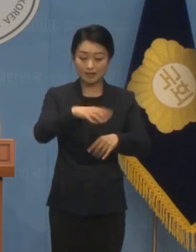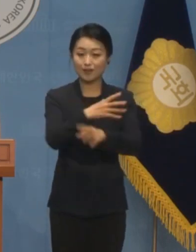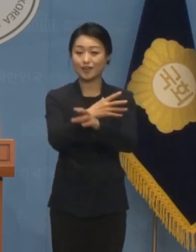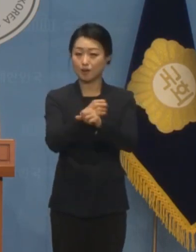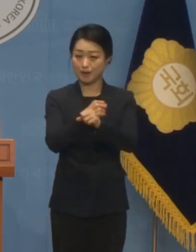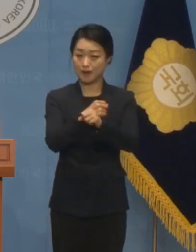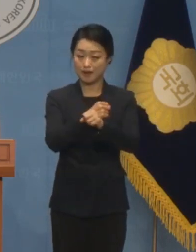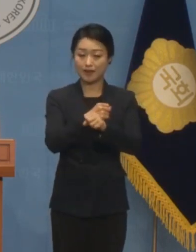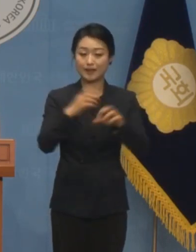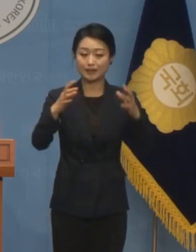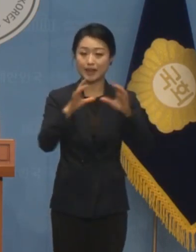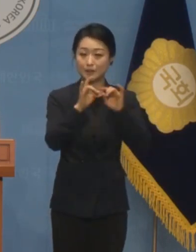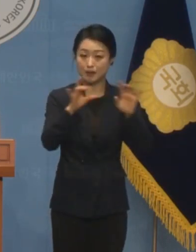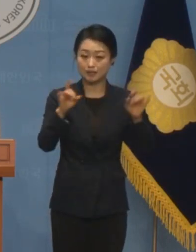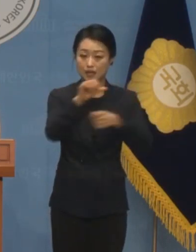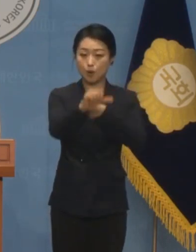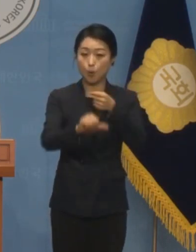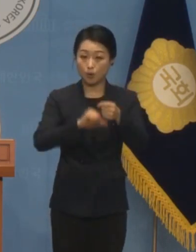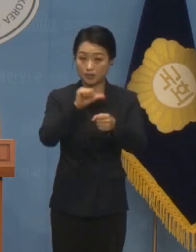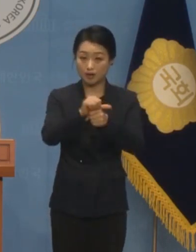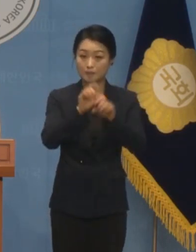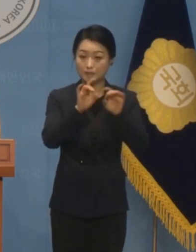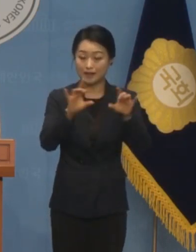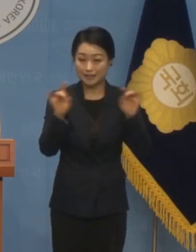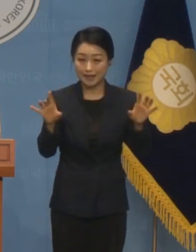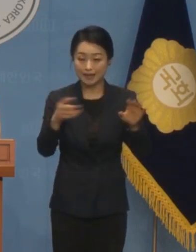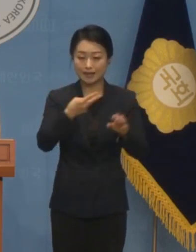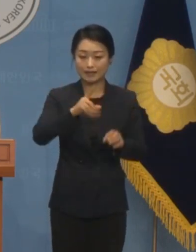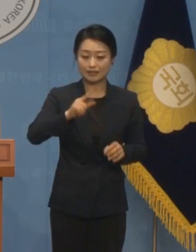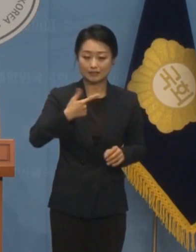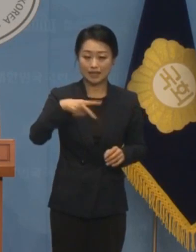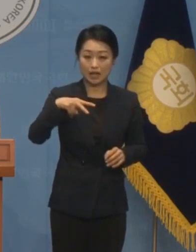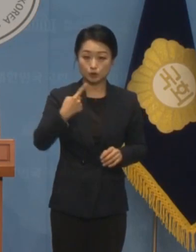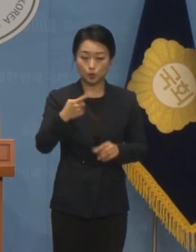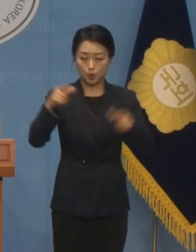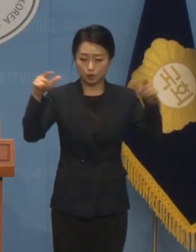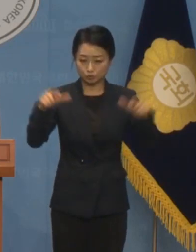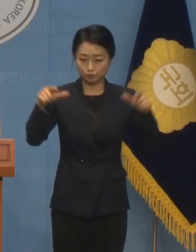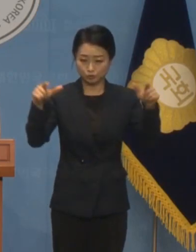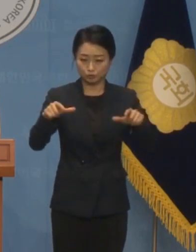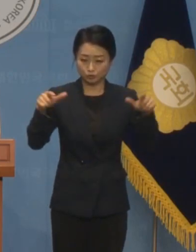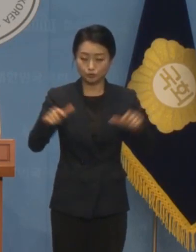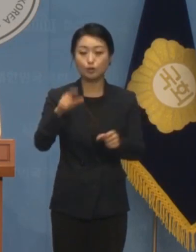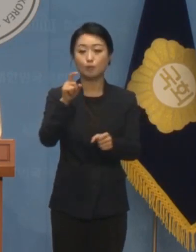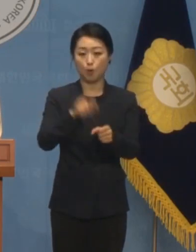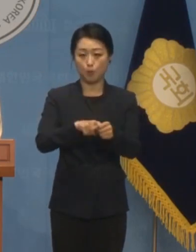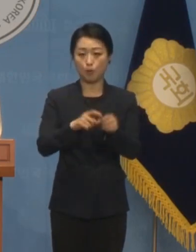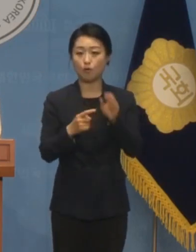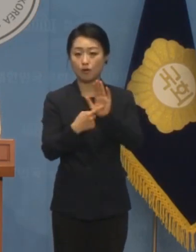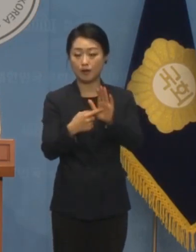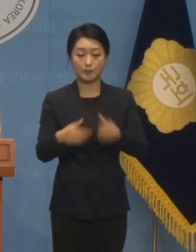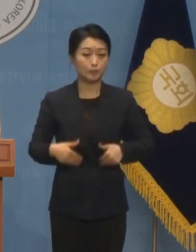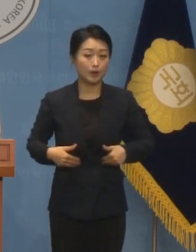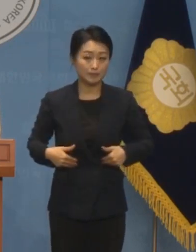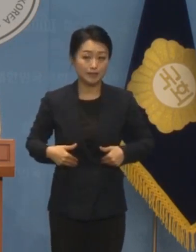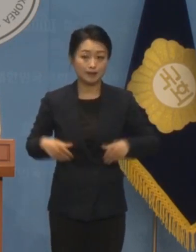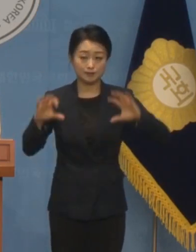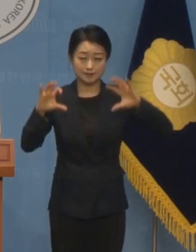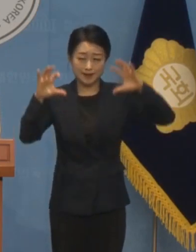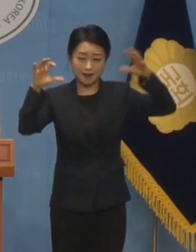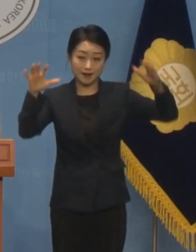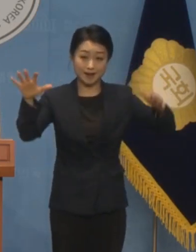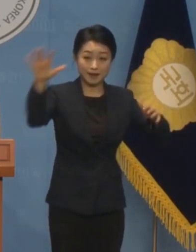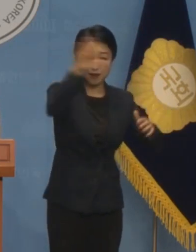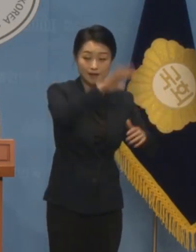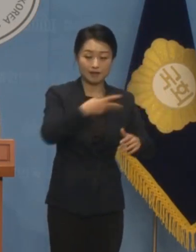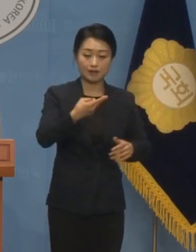각국은 5년마다 자발적으로 상향된 탄소 배출 감축 기여 목표를 제시하면서 전 세계가